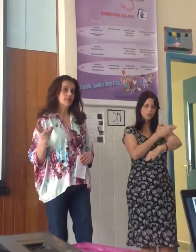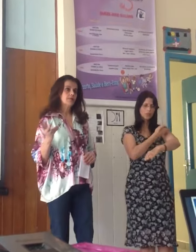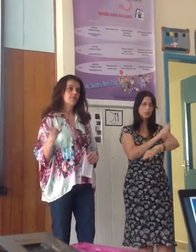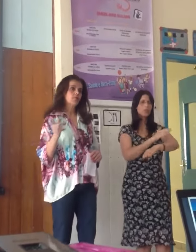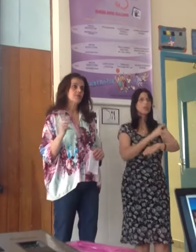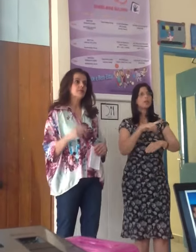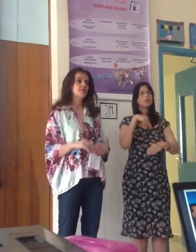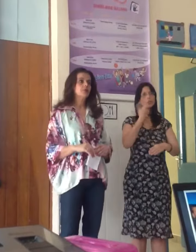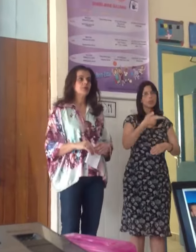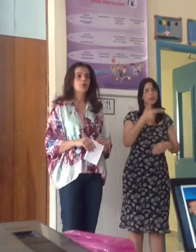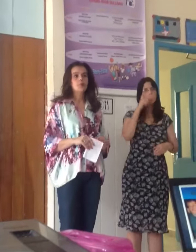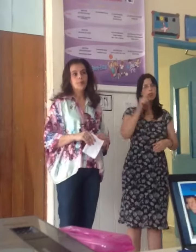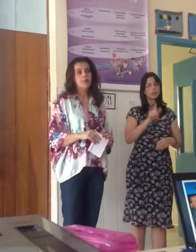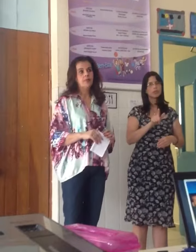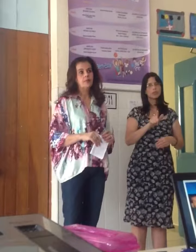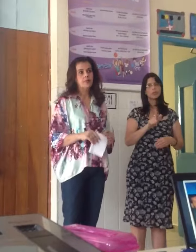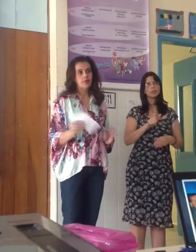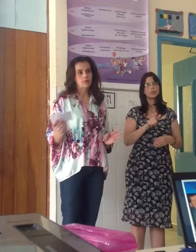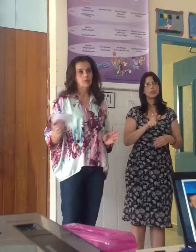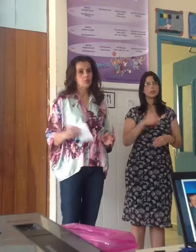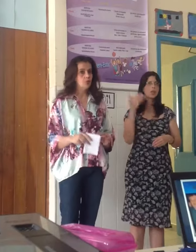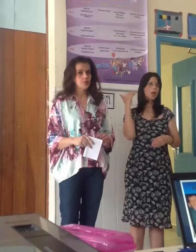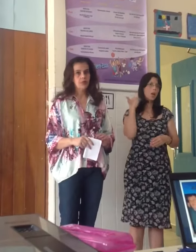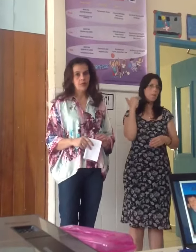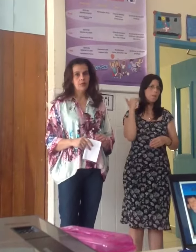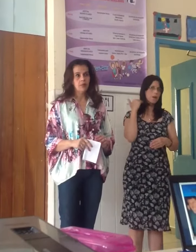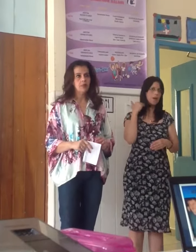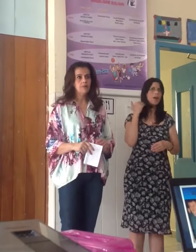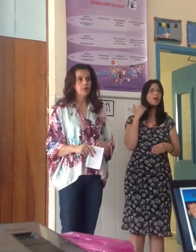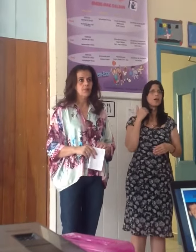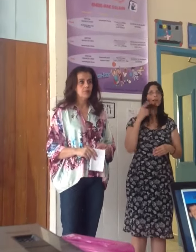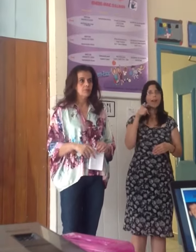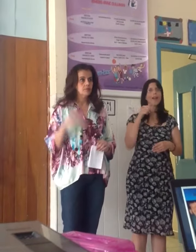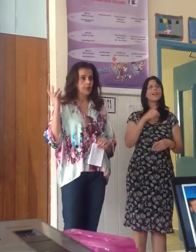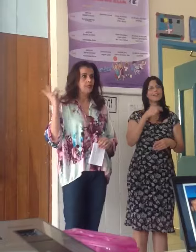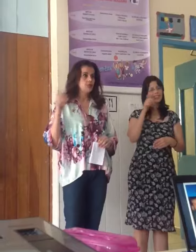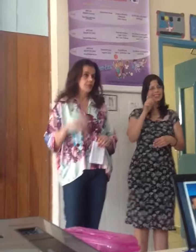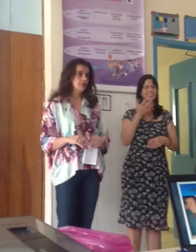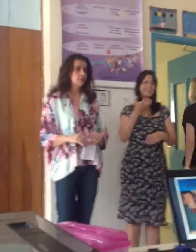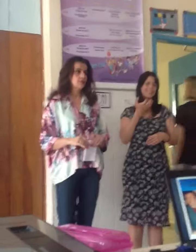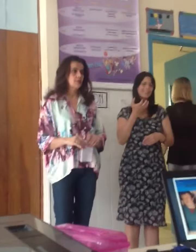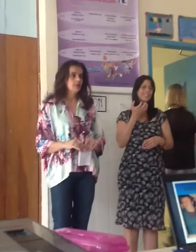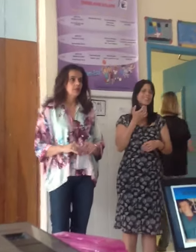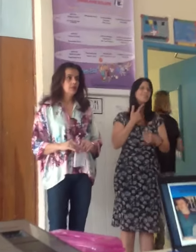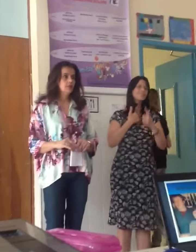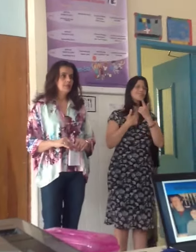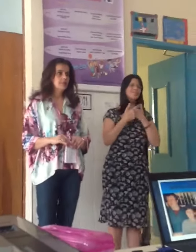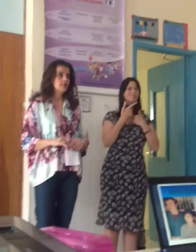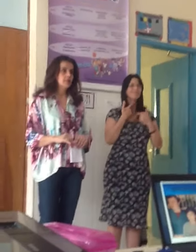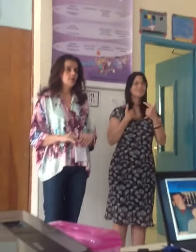Depois foi para o Rio e ao banco, que era um dos sonhos dele, né? Um grande banco